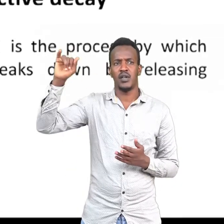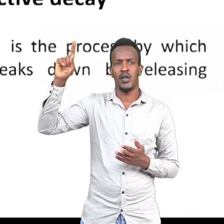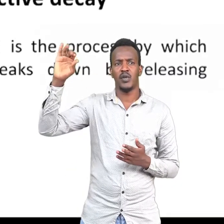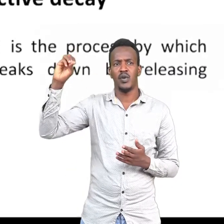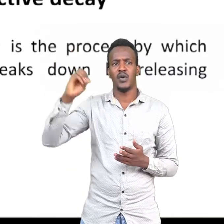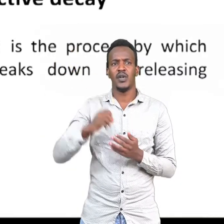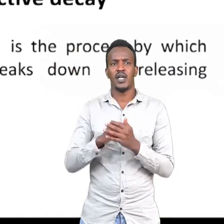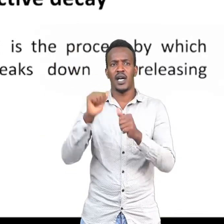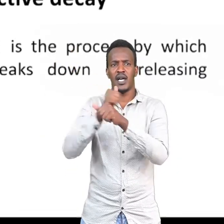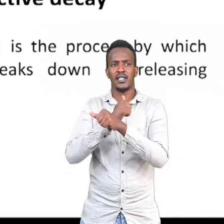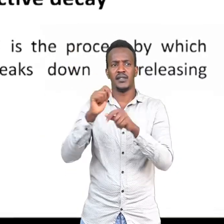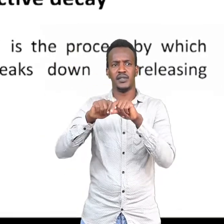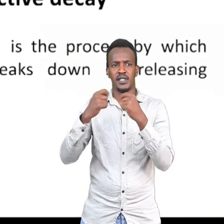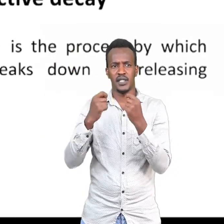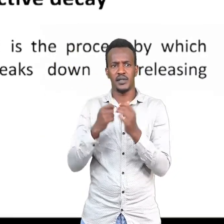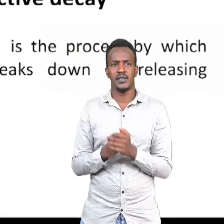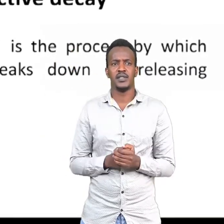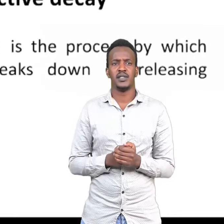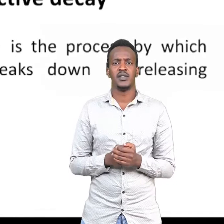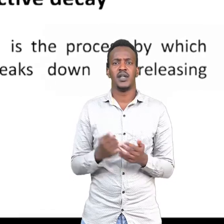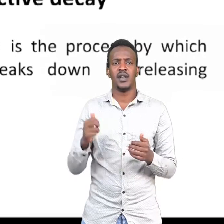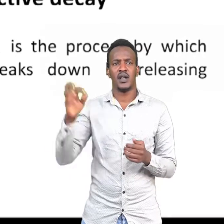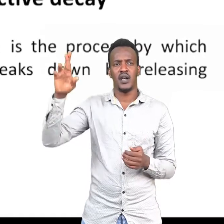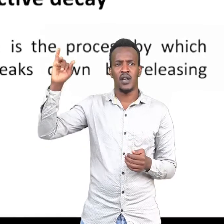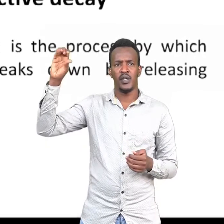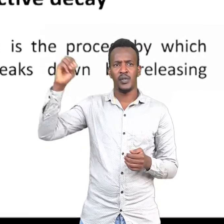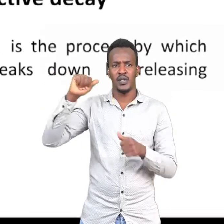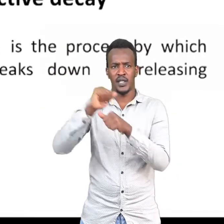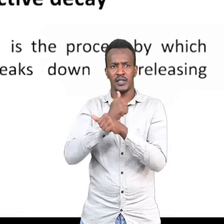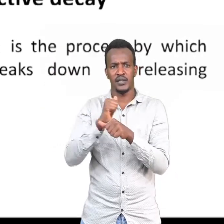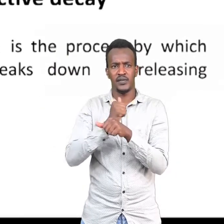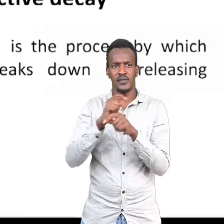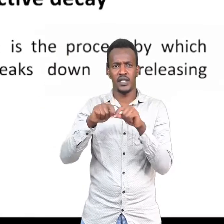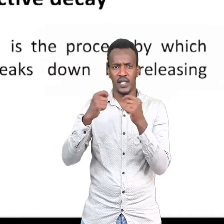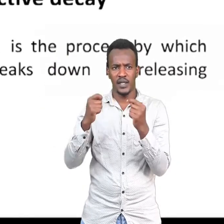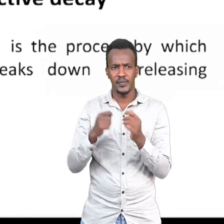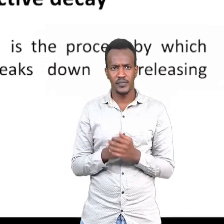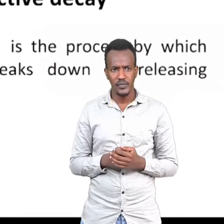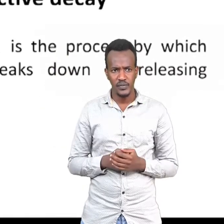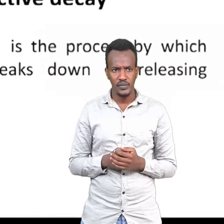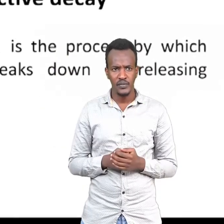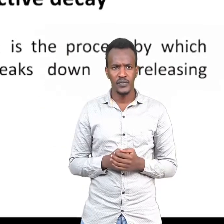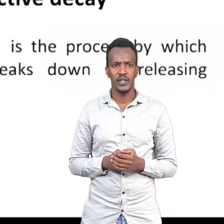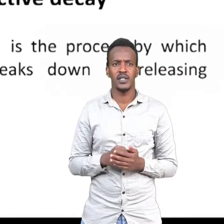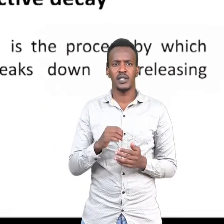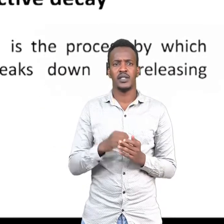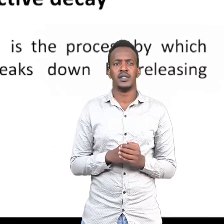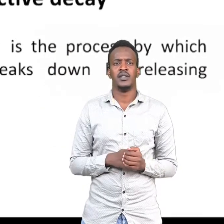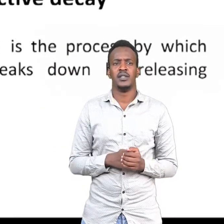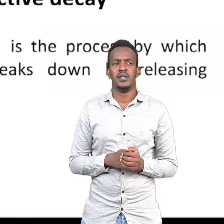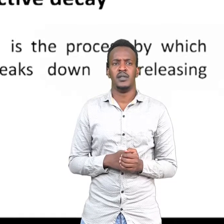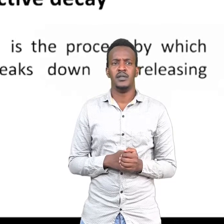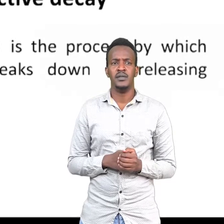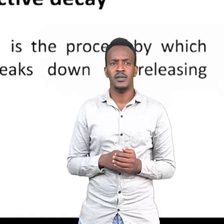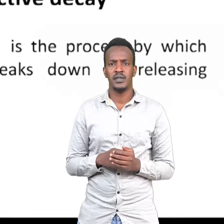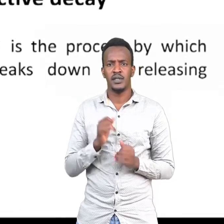dhigkayga muxuu yahay markaasi waxa weeyaan burburka ama markaasi waxaan kala jabitaanka shucaaca radioactive decayga adeynu markaas marka hore